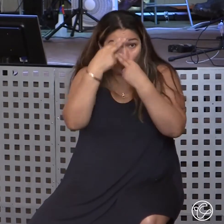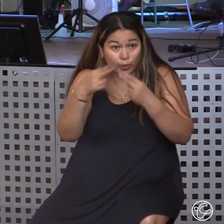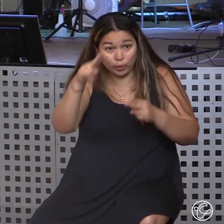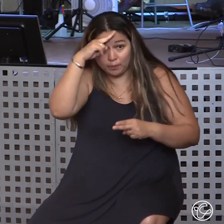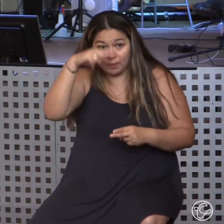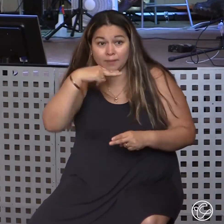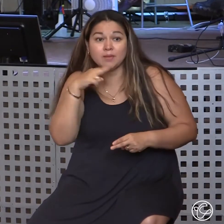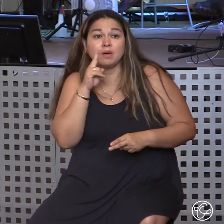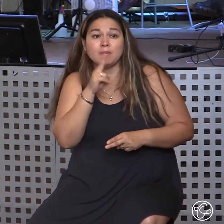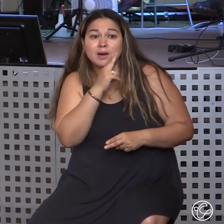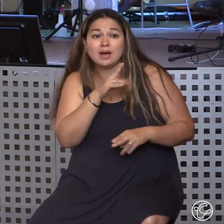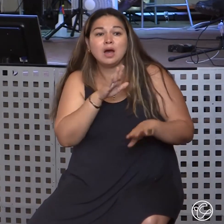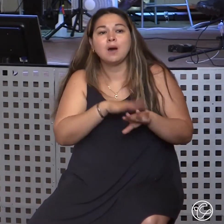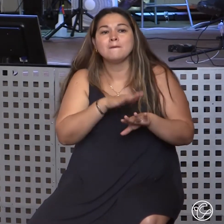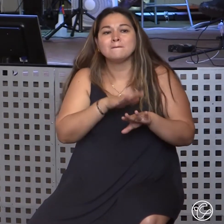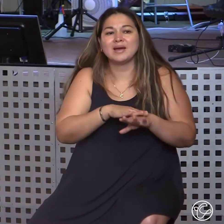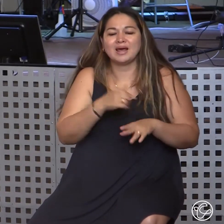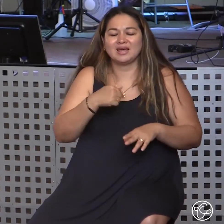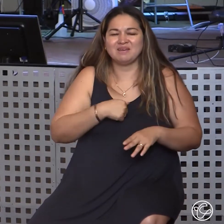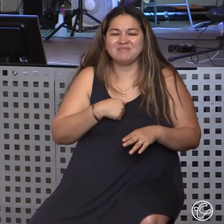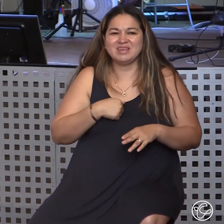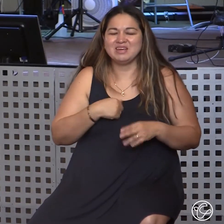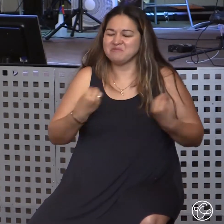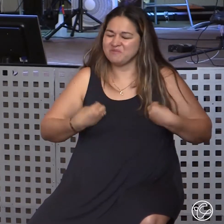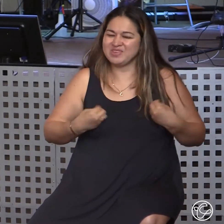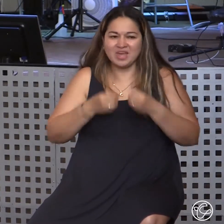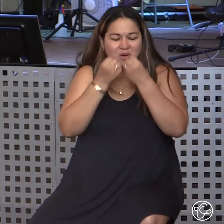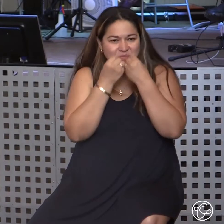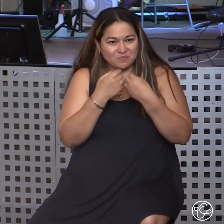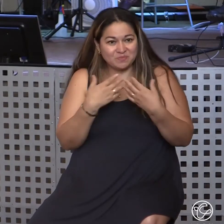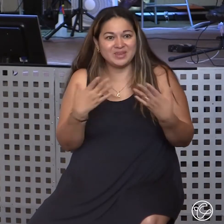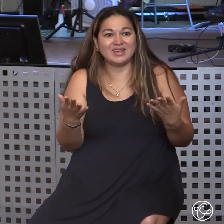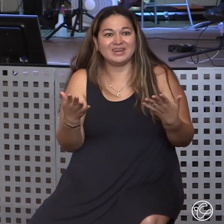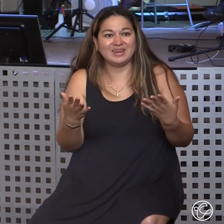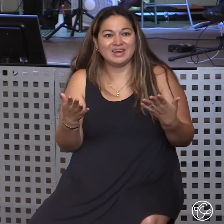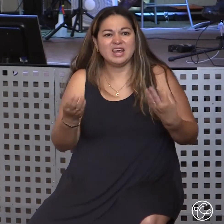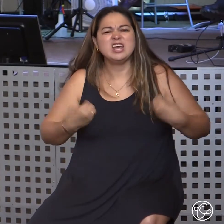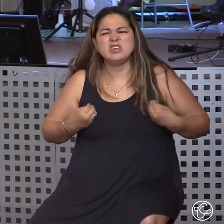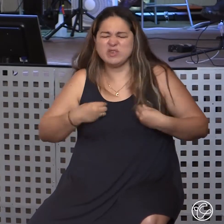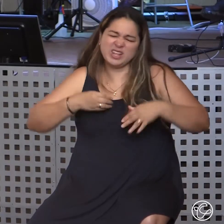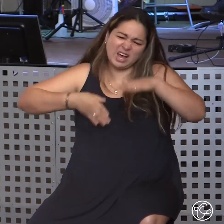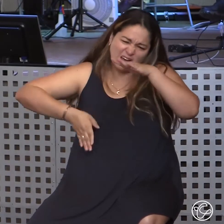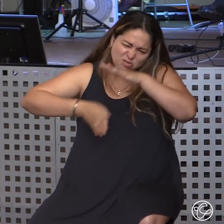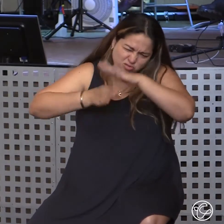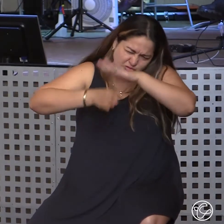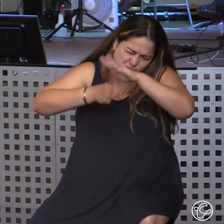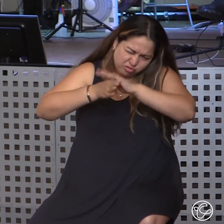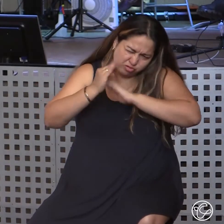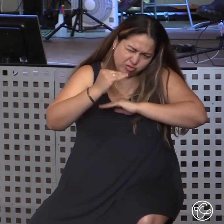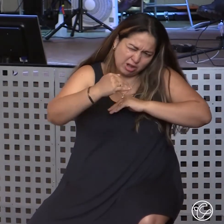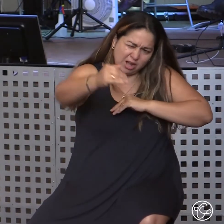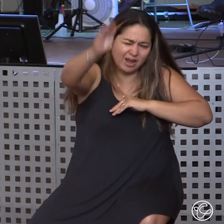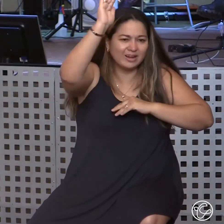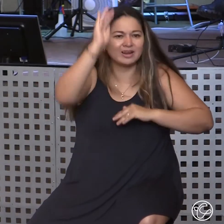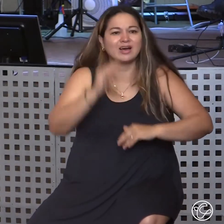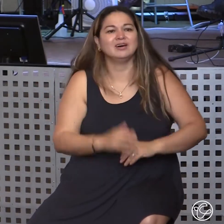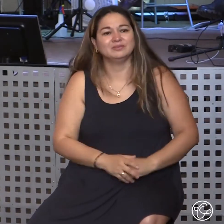2, que seas de larga vida sobre la tierra. Es decir, cuando